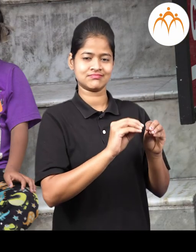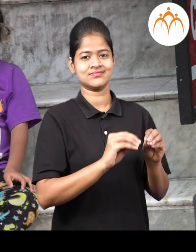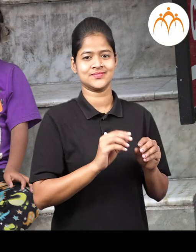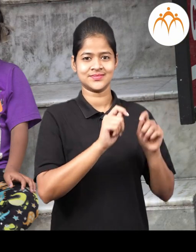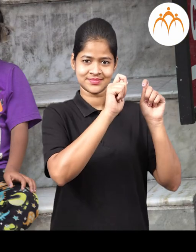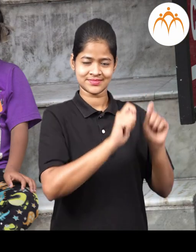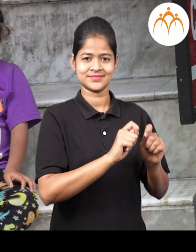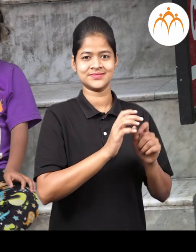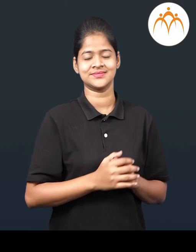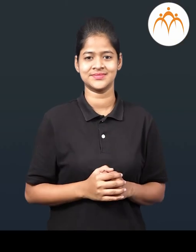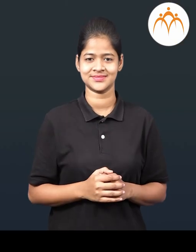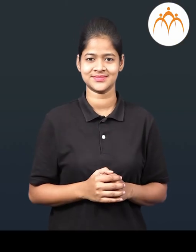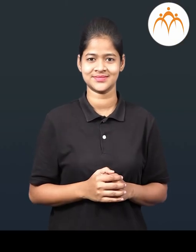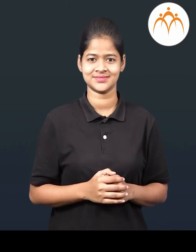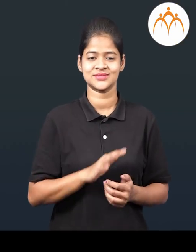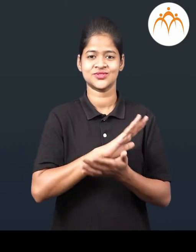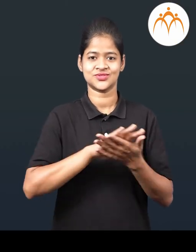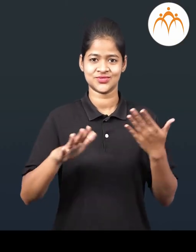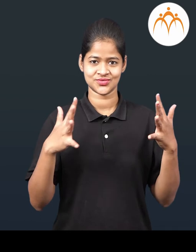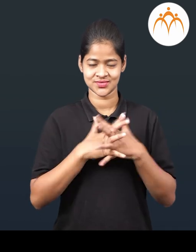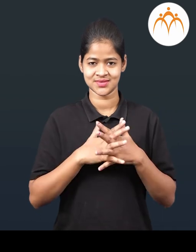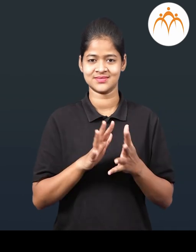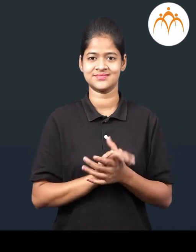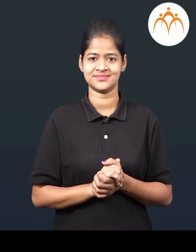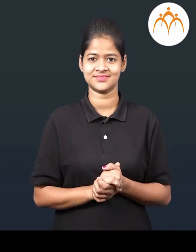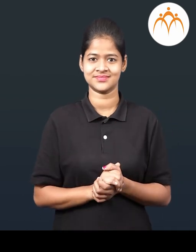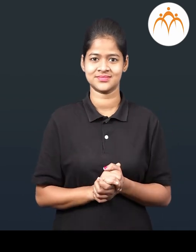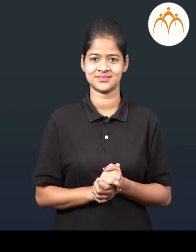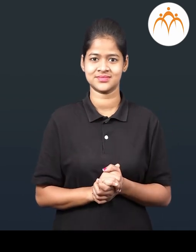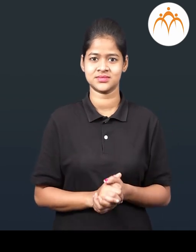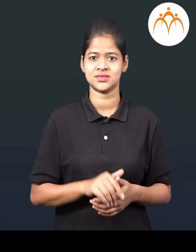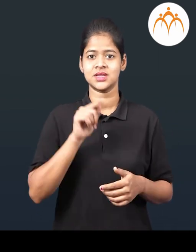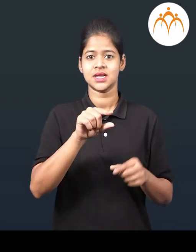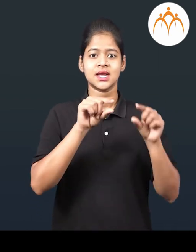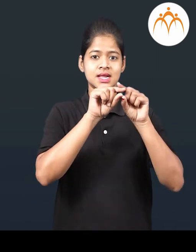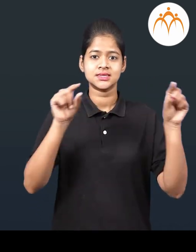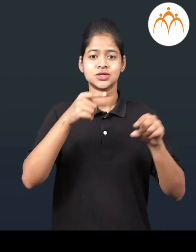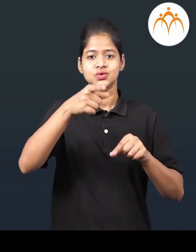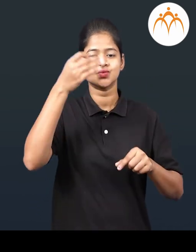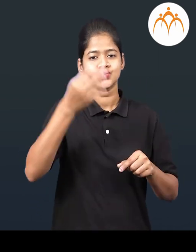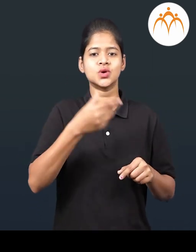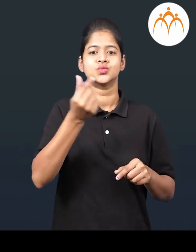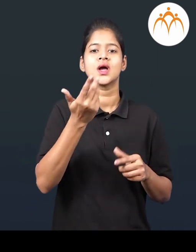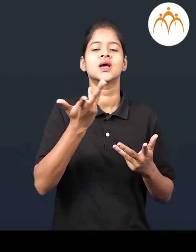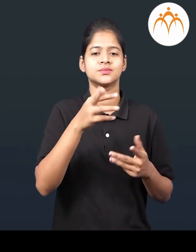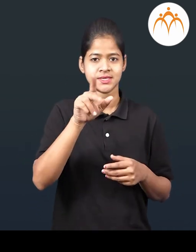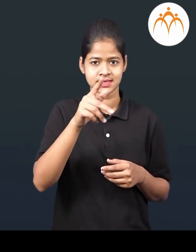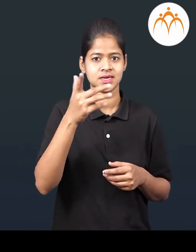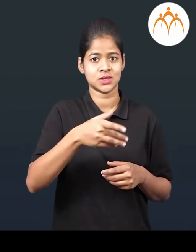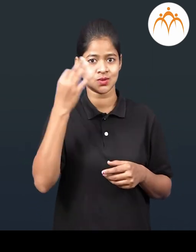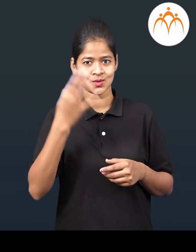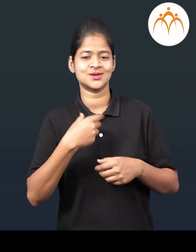સ્વાધ્યાઈ એકા વાક્યાત ઉતરે લિહા પુણર